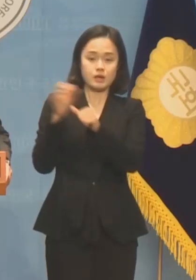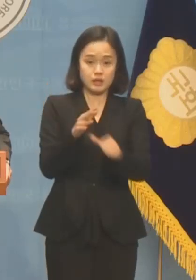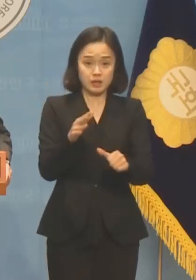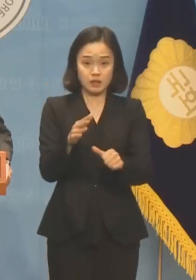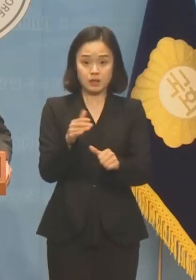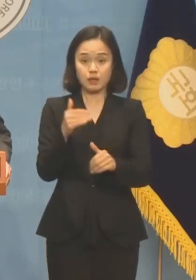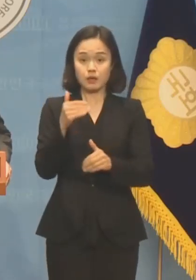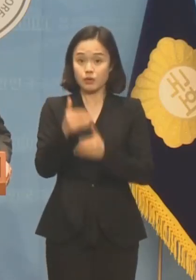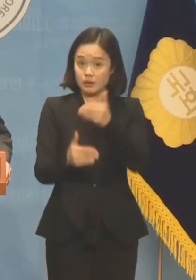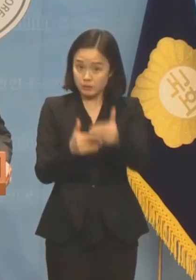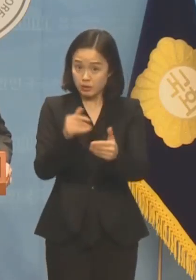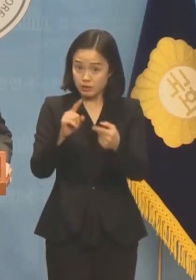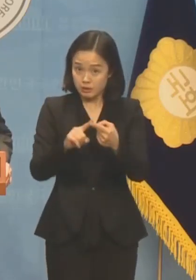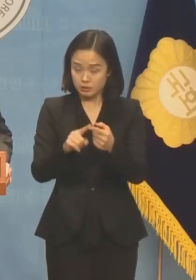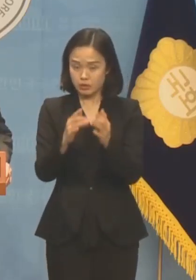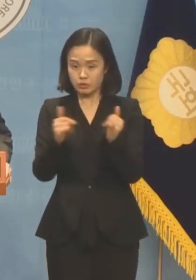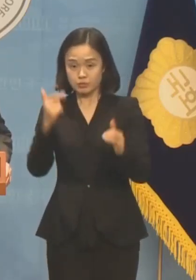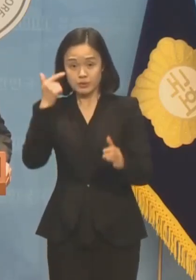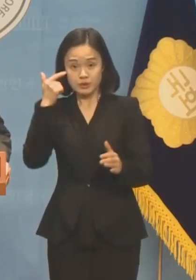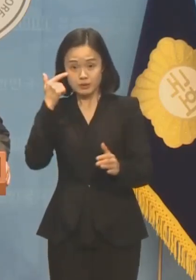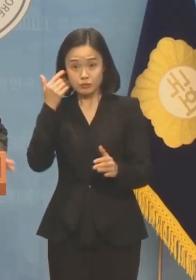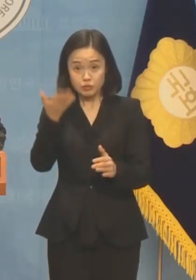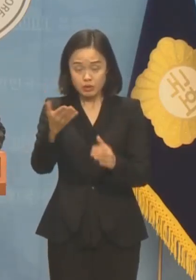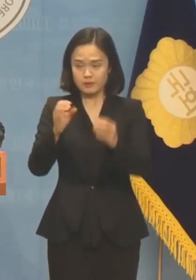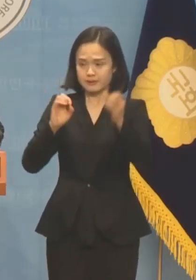no로 확실히 답변해 주십시오.